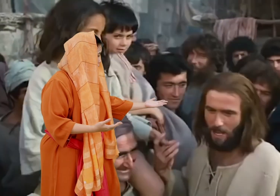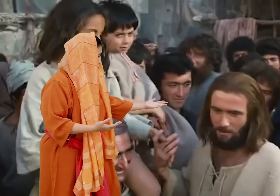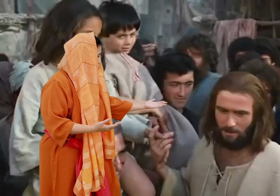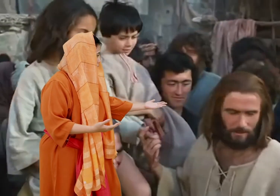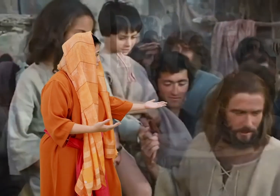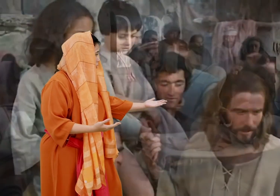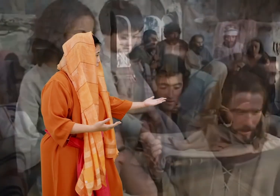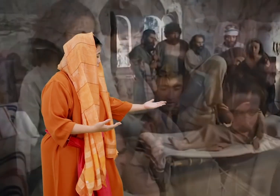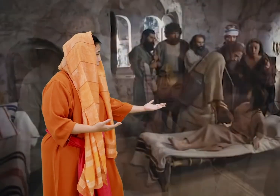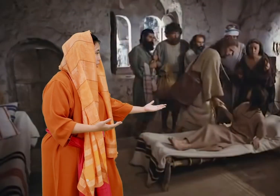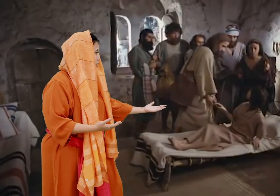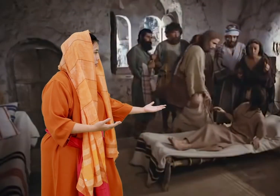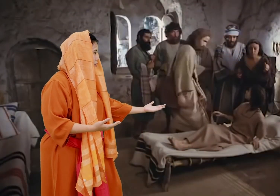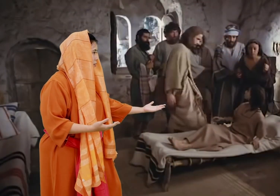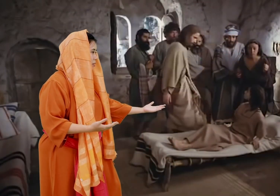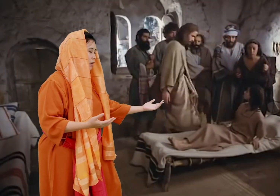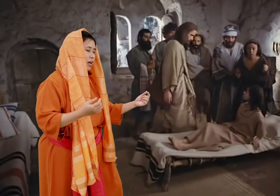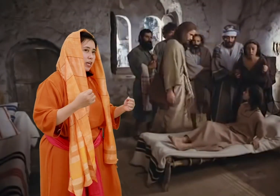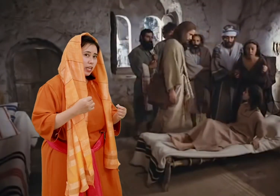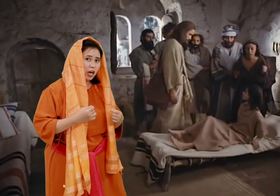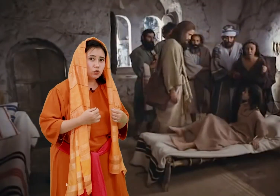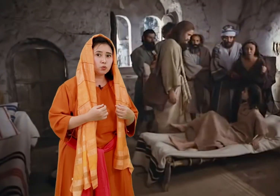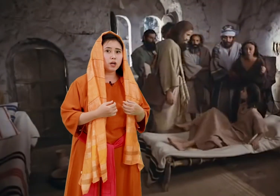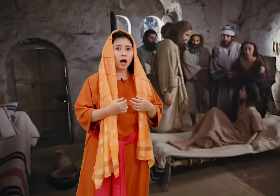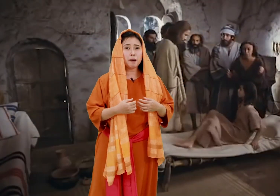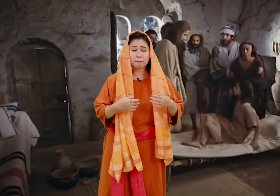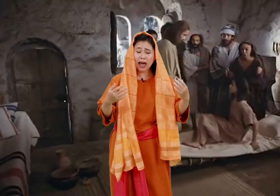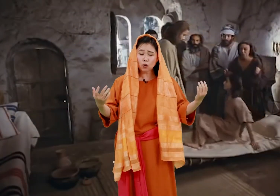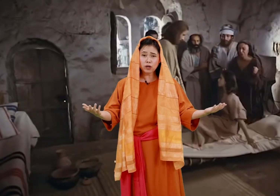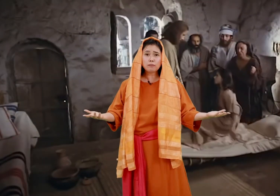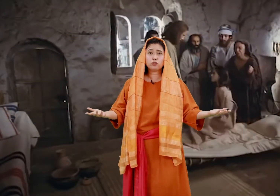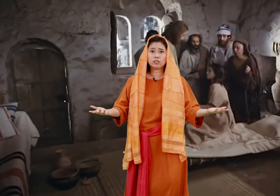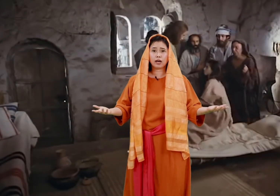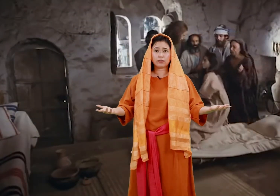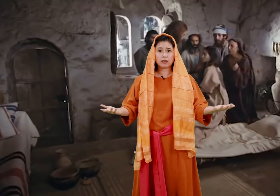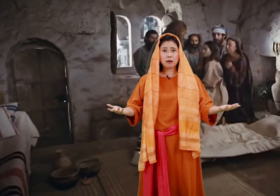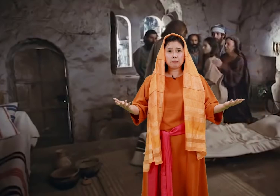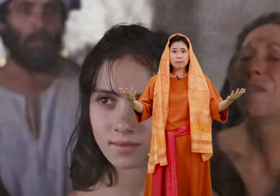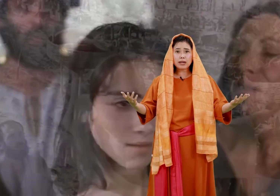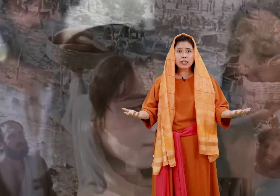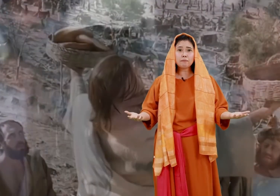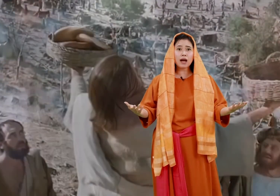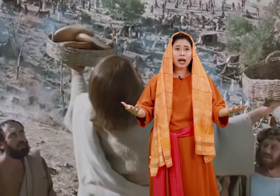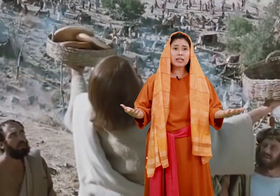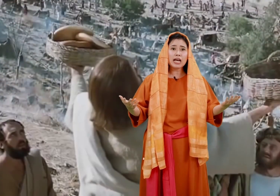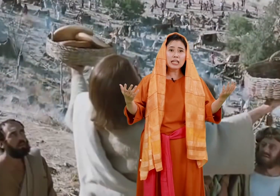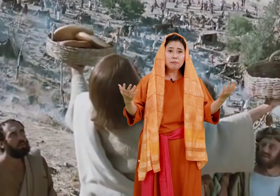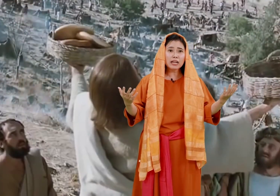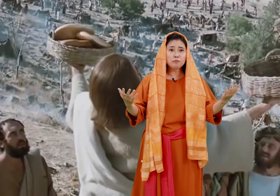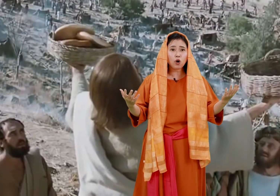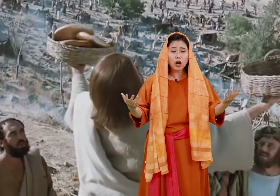dan menyembuhkan orang sakit. Ia juga melakukan mukjizat, memberi